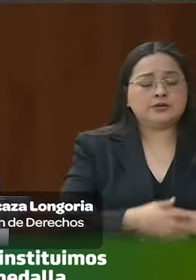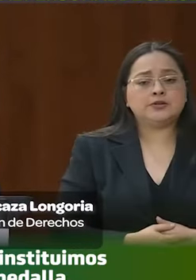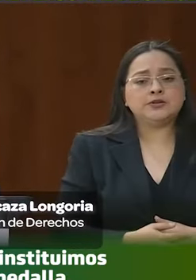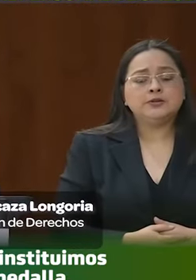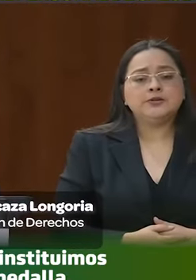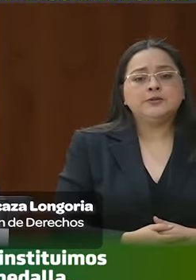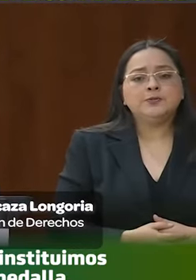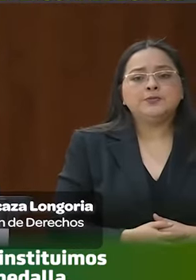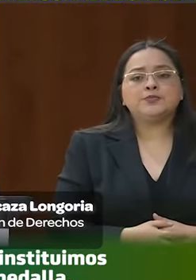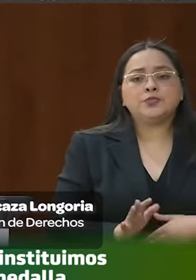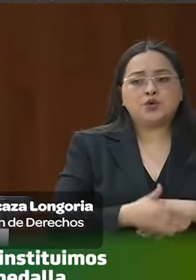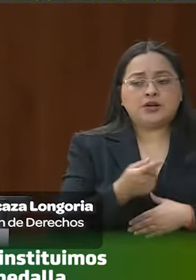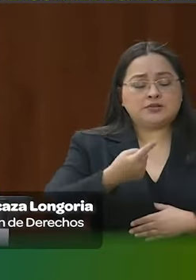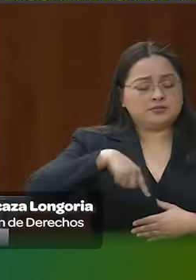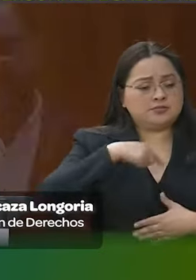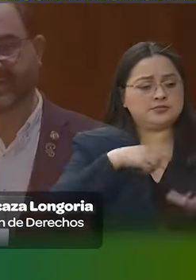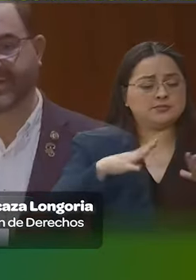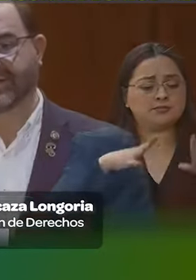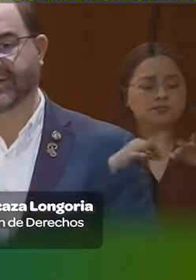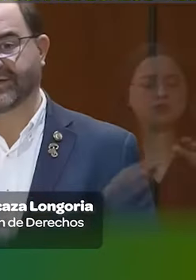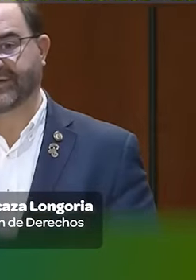eso instituimos esta medalla,